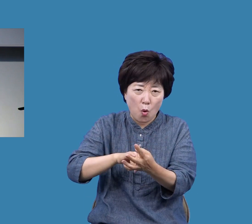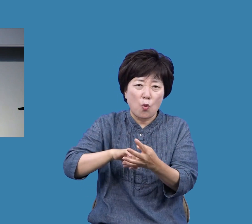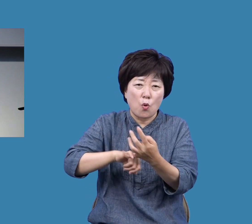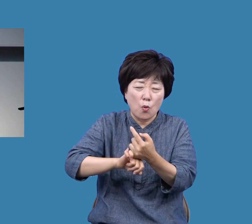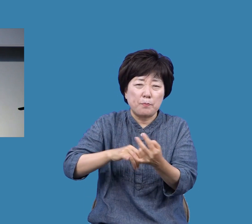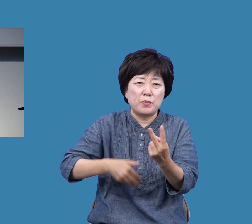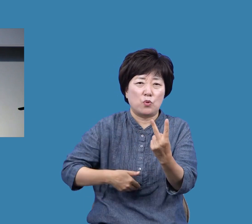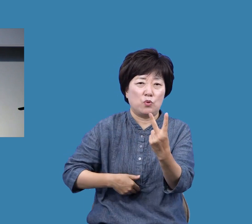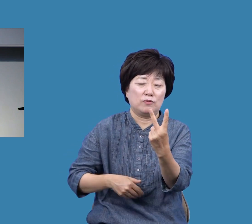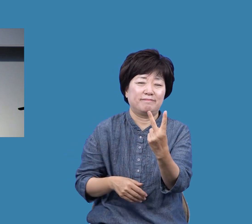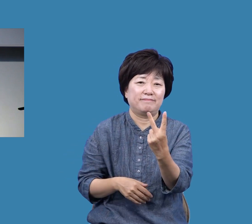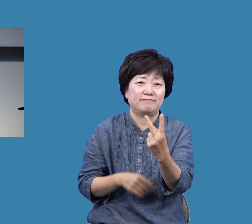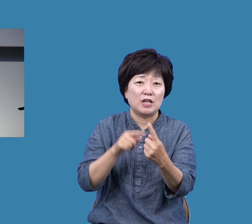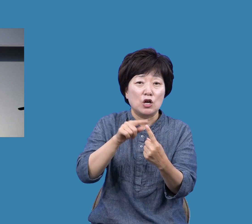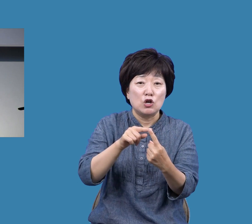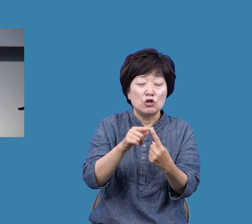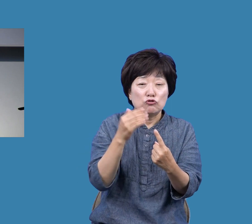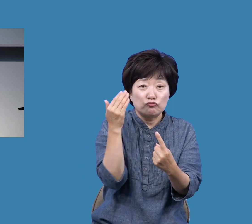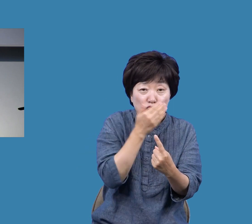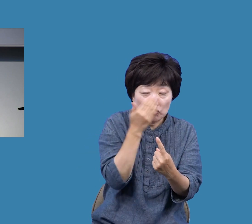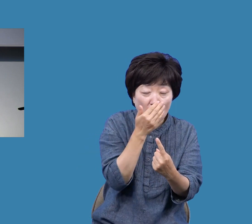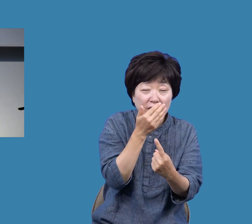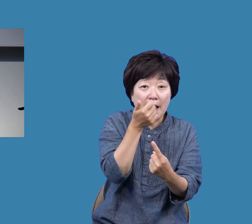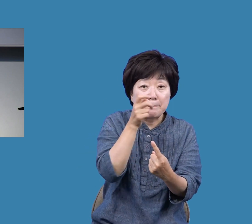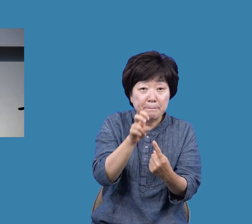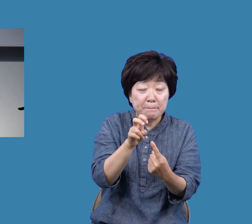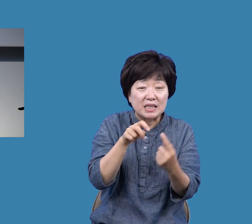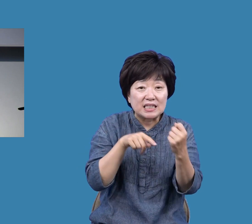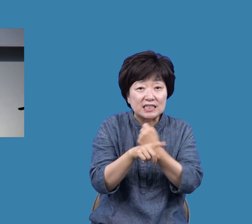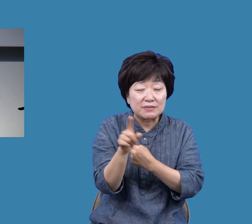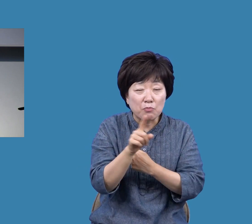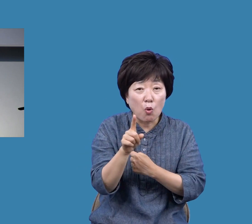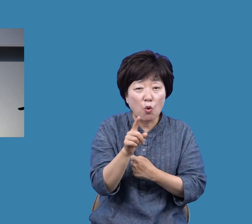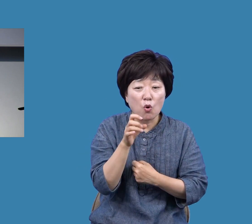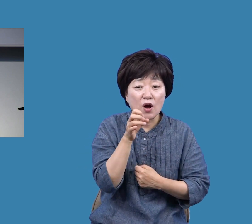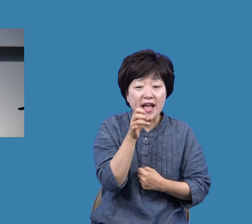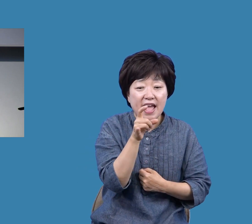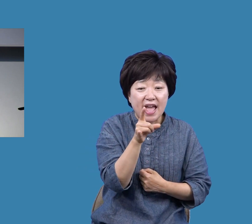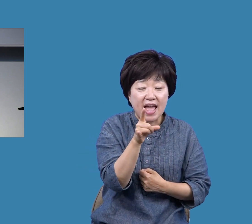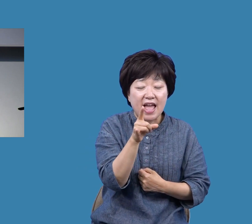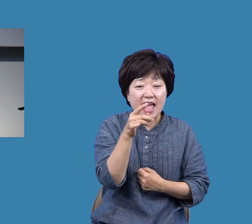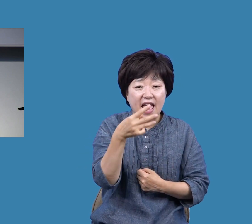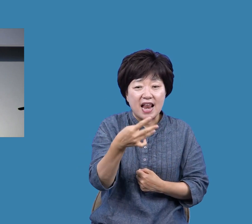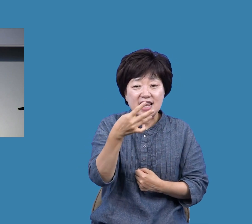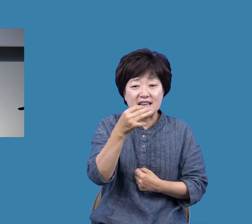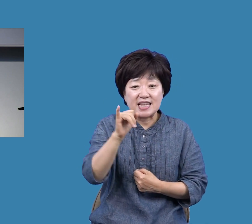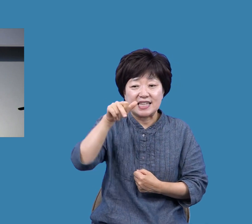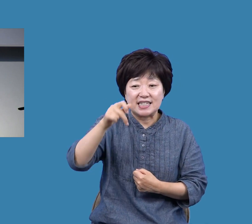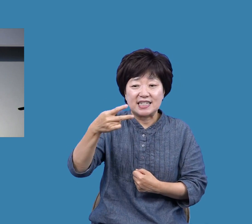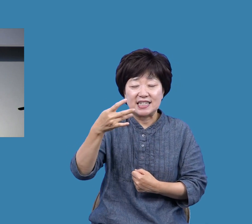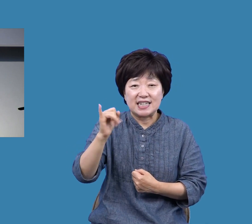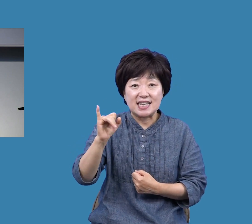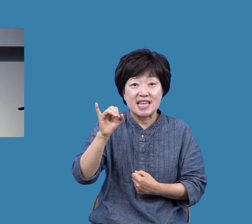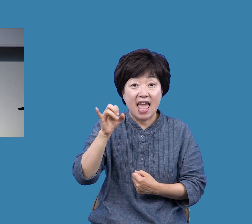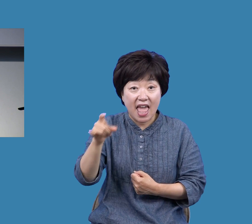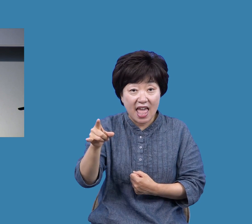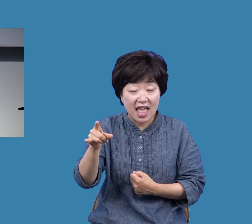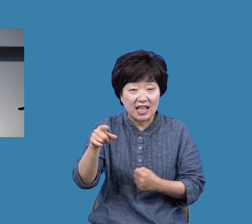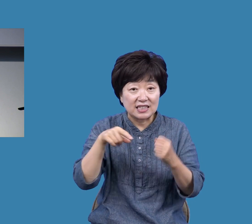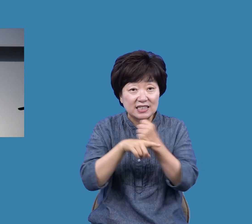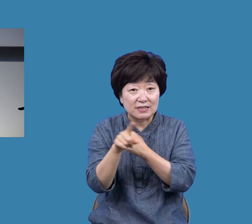자, 순전함이라고 하는 것은 원어로 찾아보면 에일리크리에네이아라고 하는 단어인데, 이건 무슨